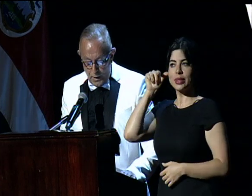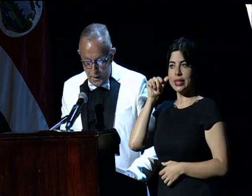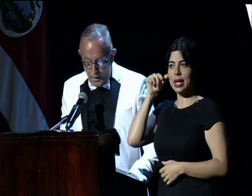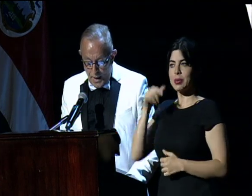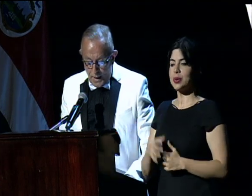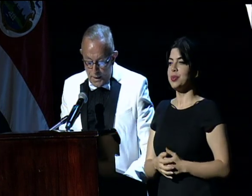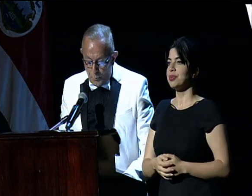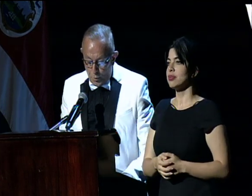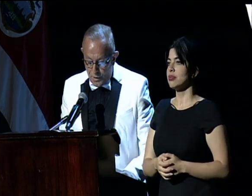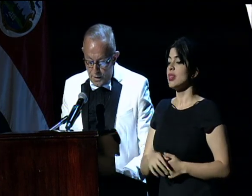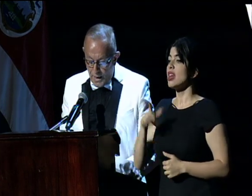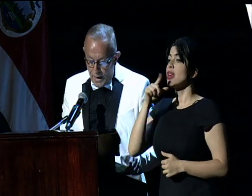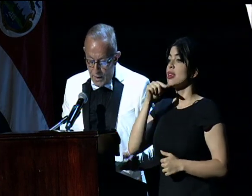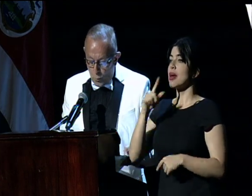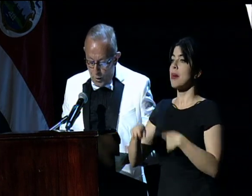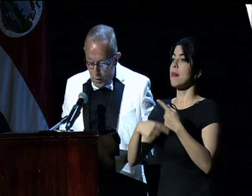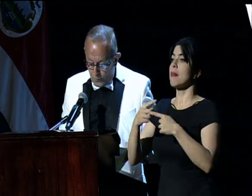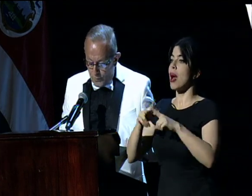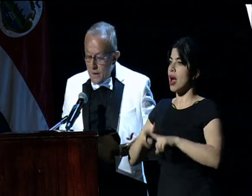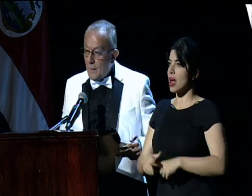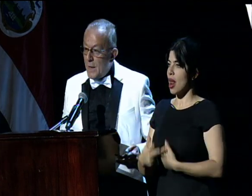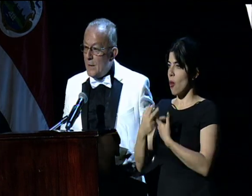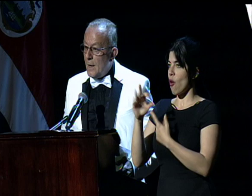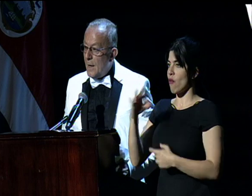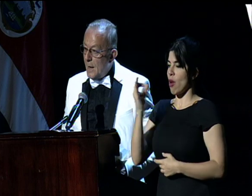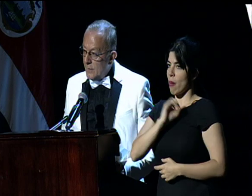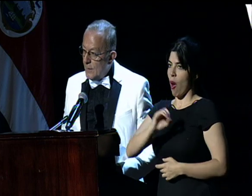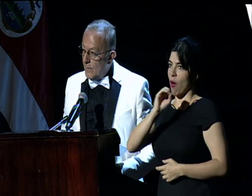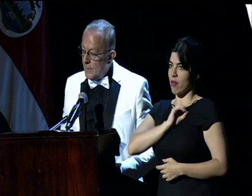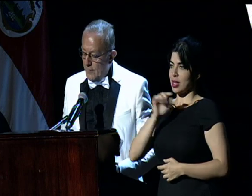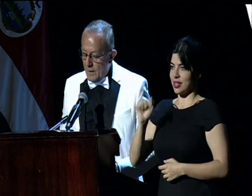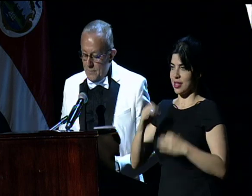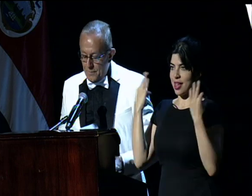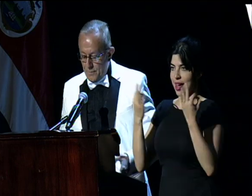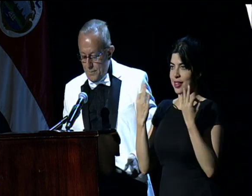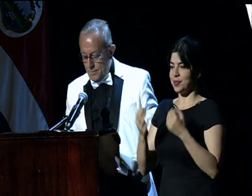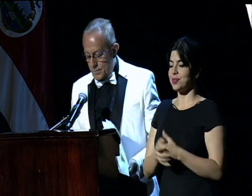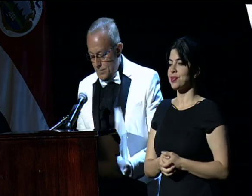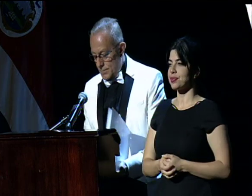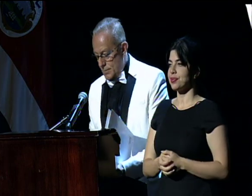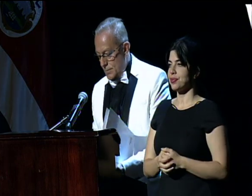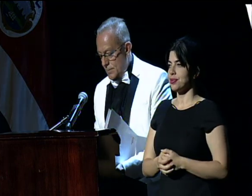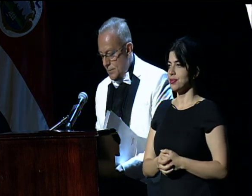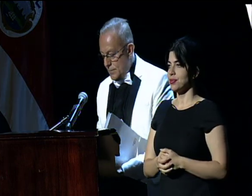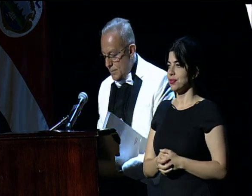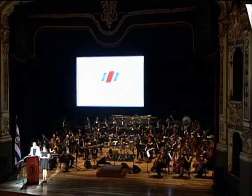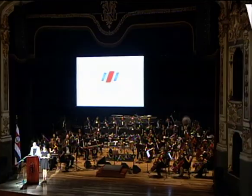Solís Rivera, quien procederá a inaugurar oficialmente este festival.